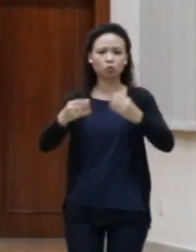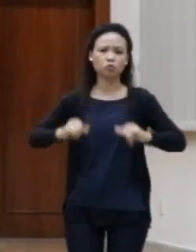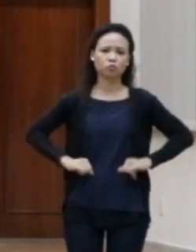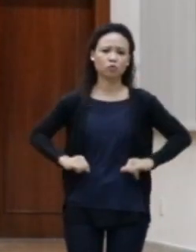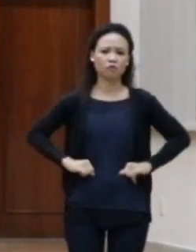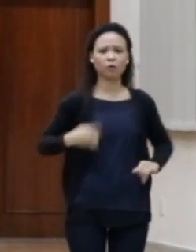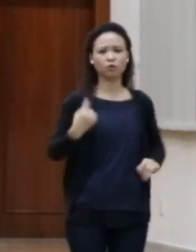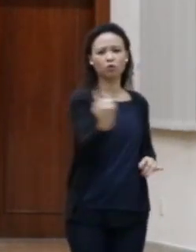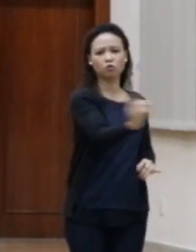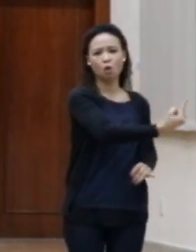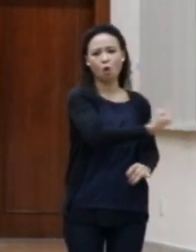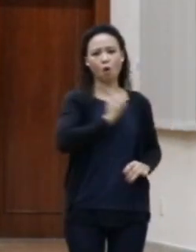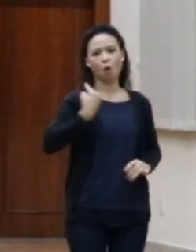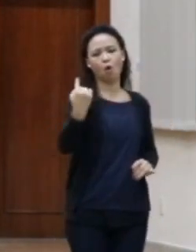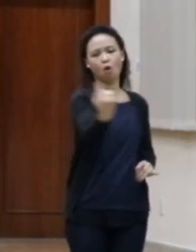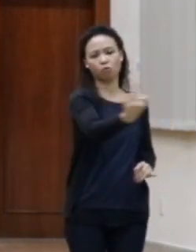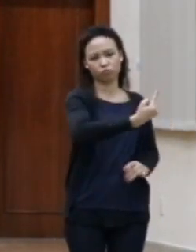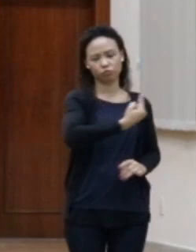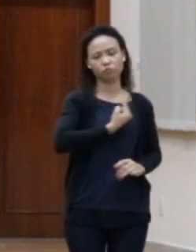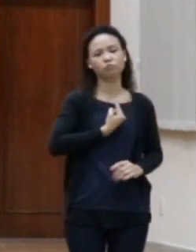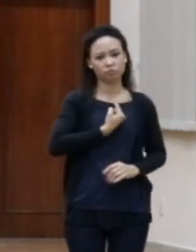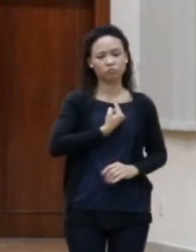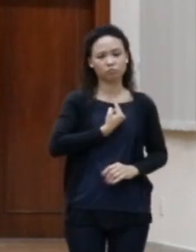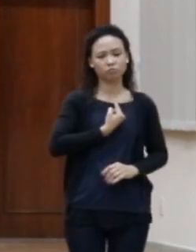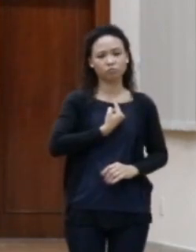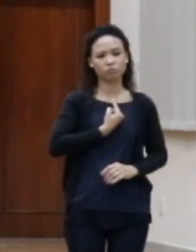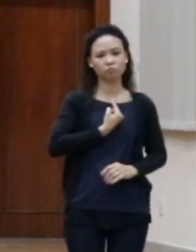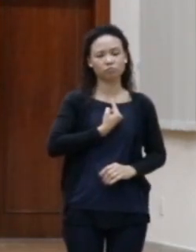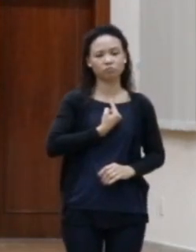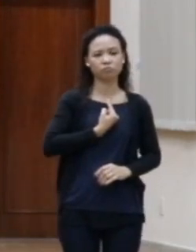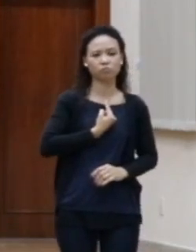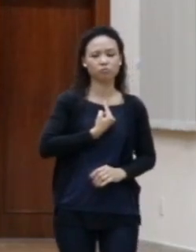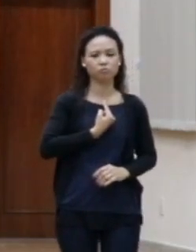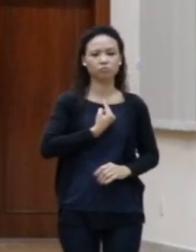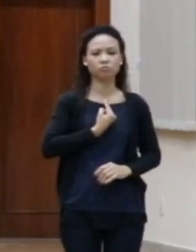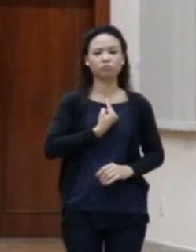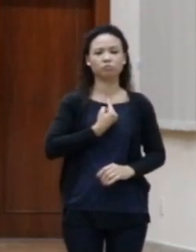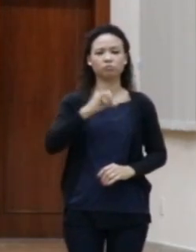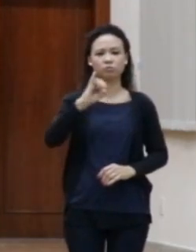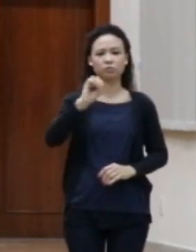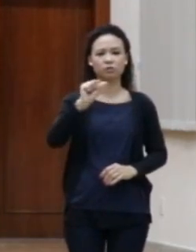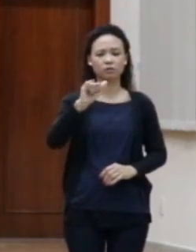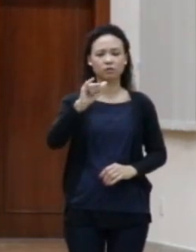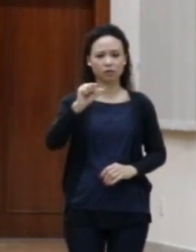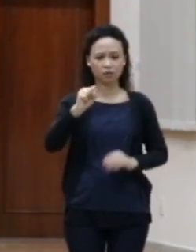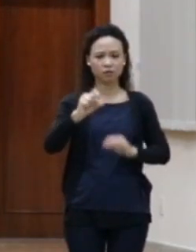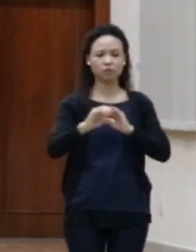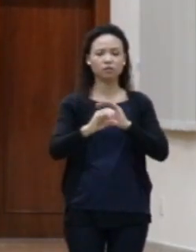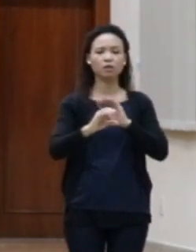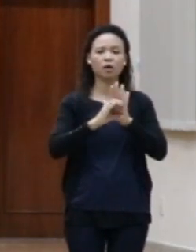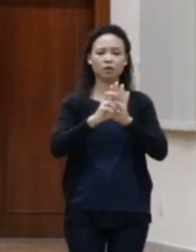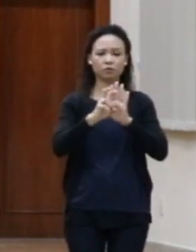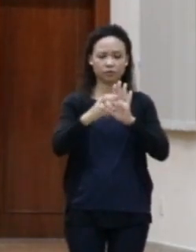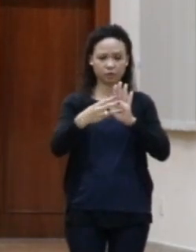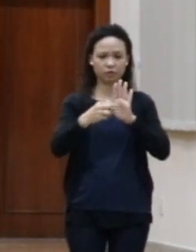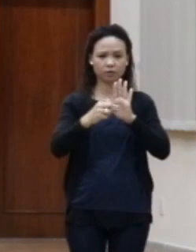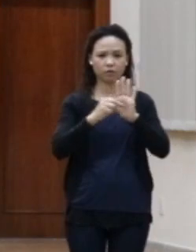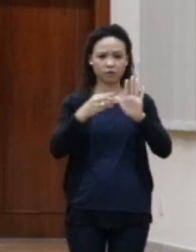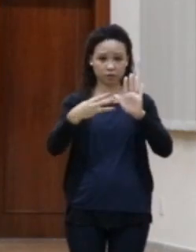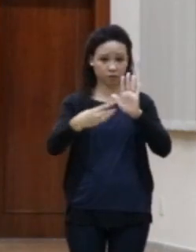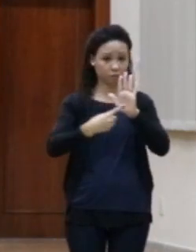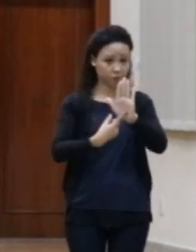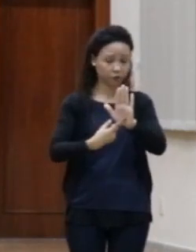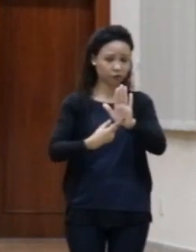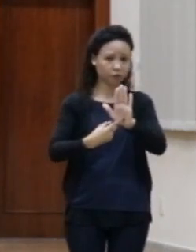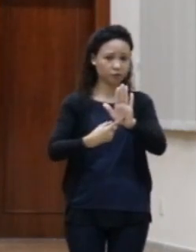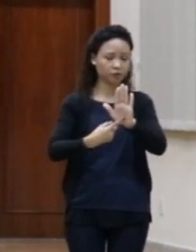profeta Isaías disse de forma muito clara, em Isaías 53, versículo 3, diz que ele